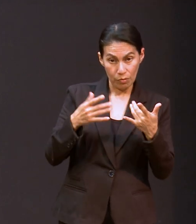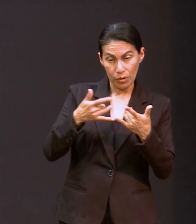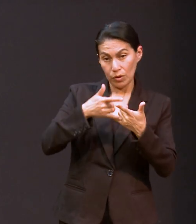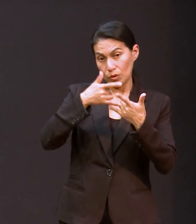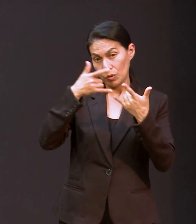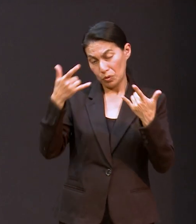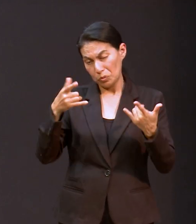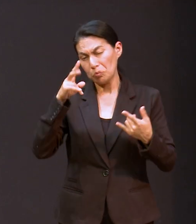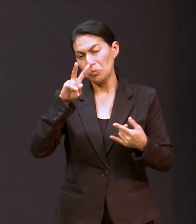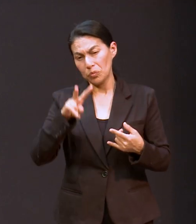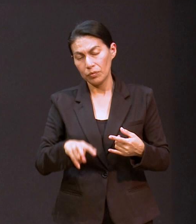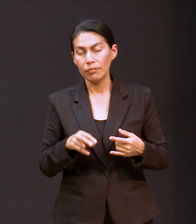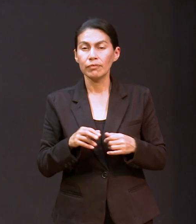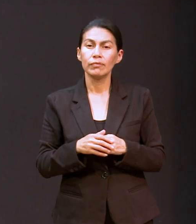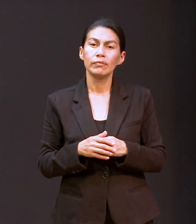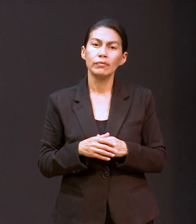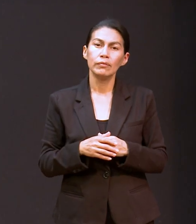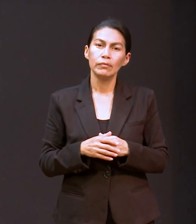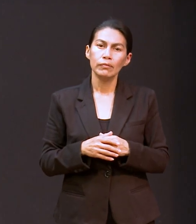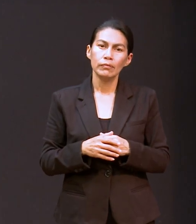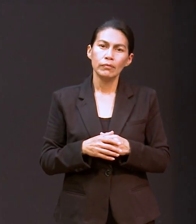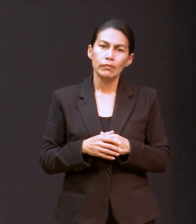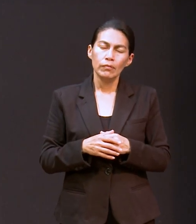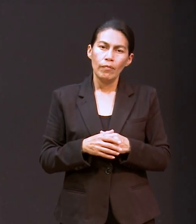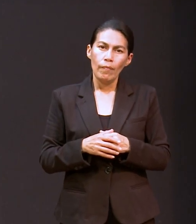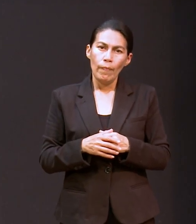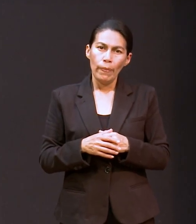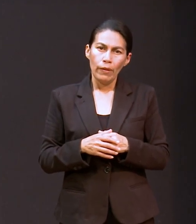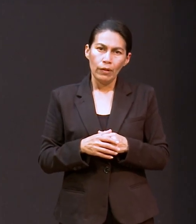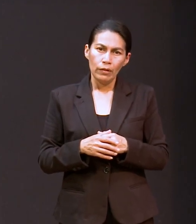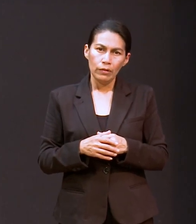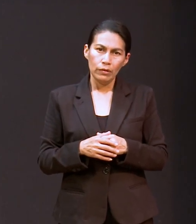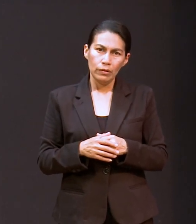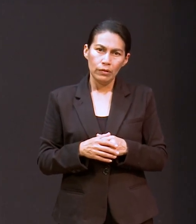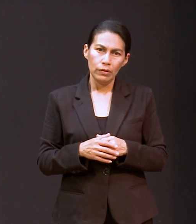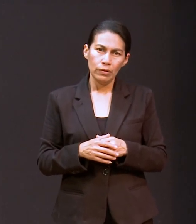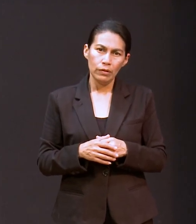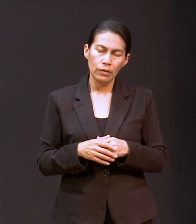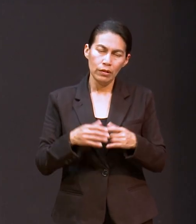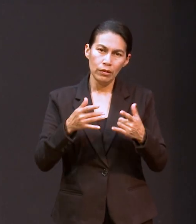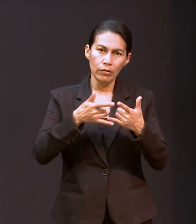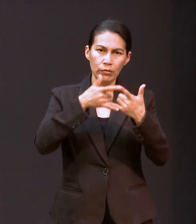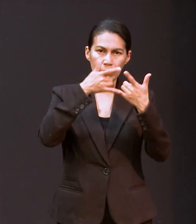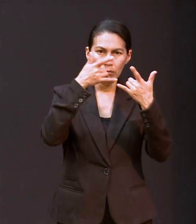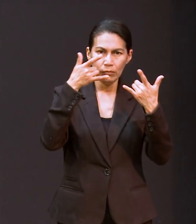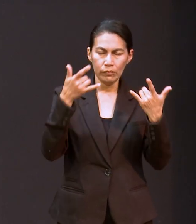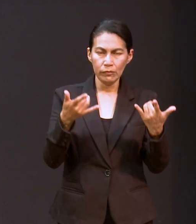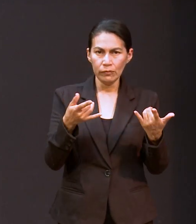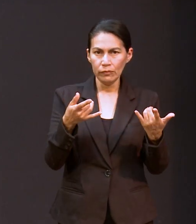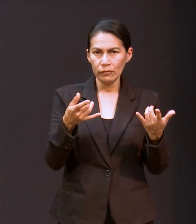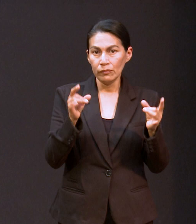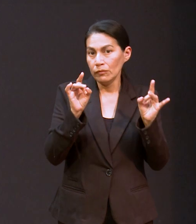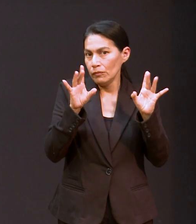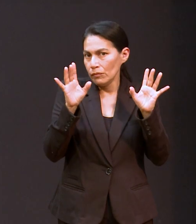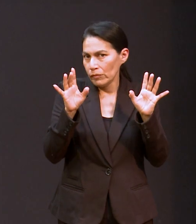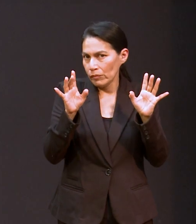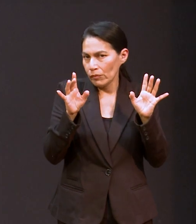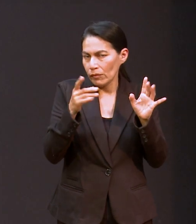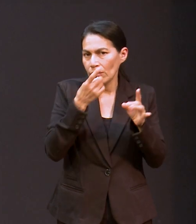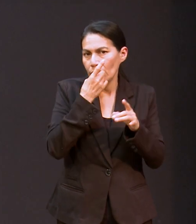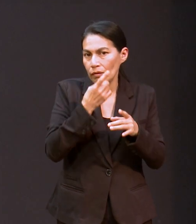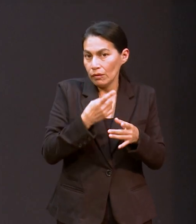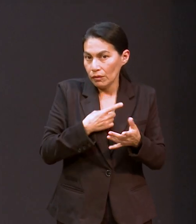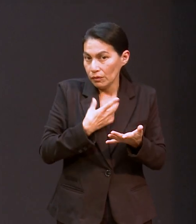de historias historias reales historias que nos han